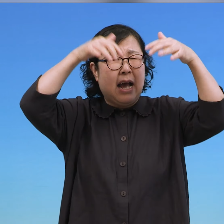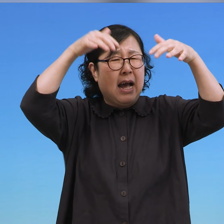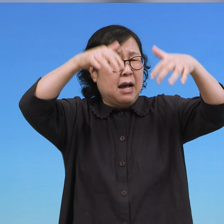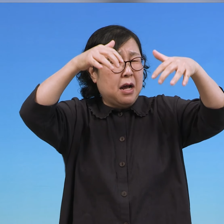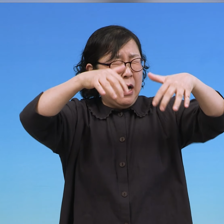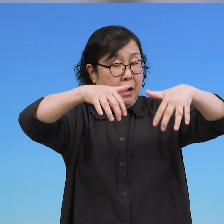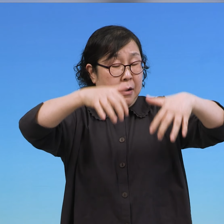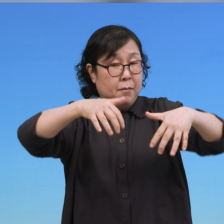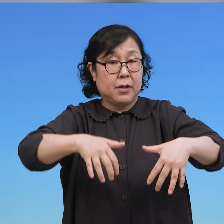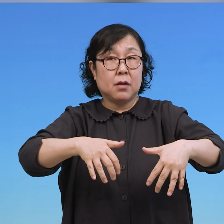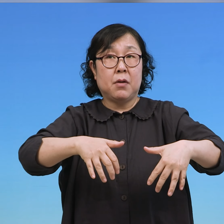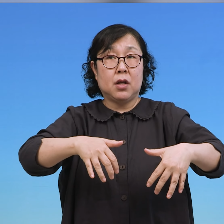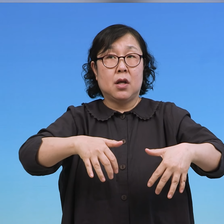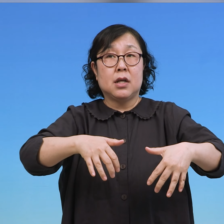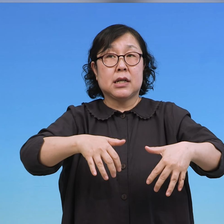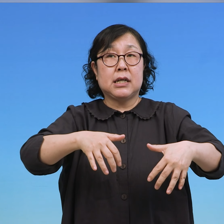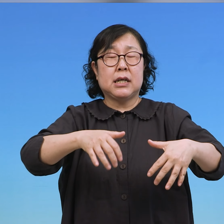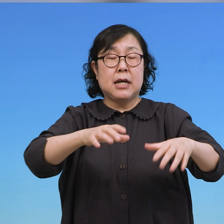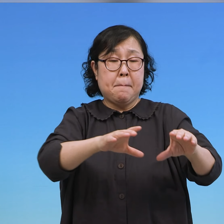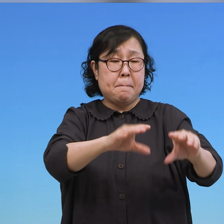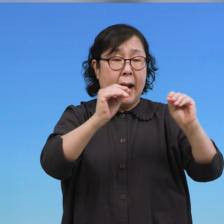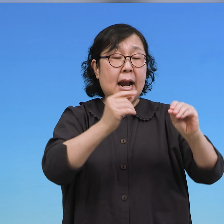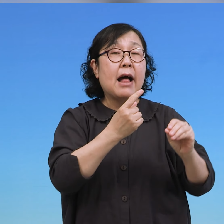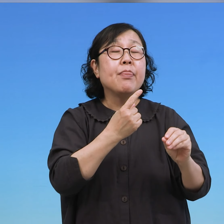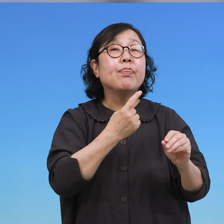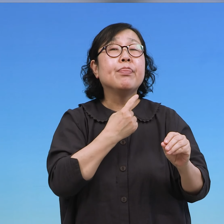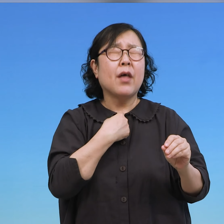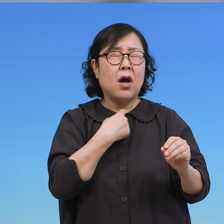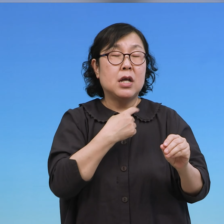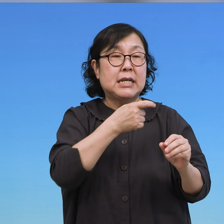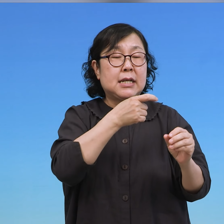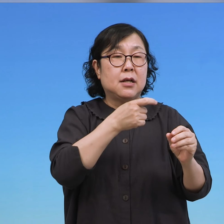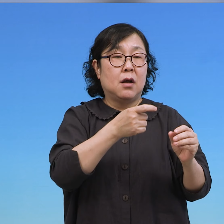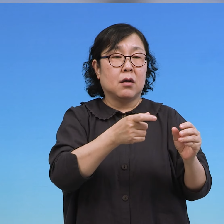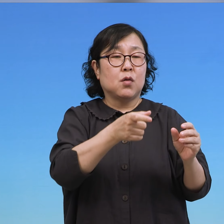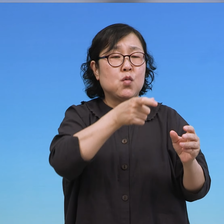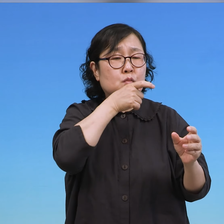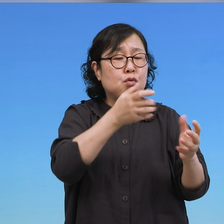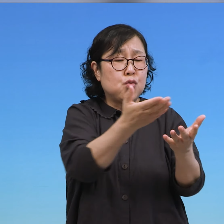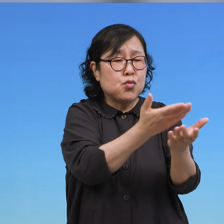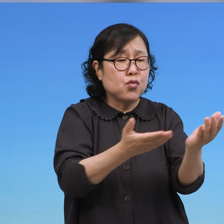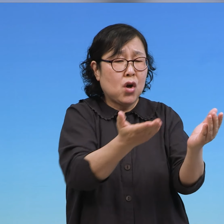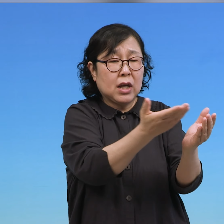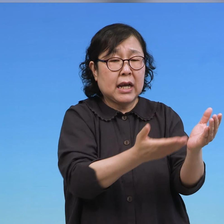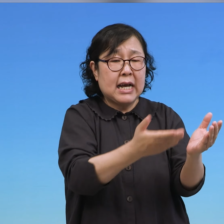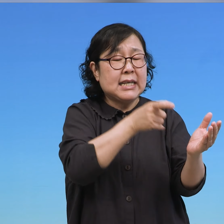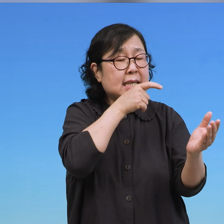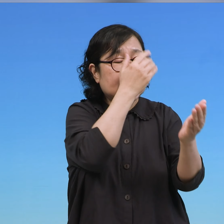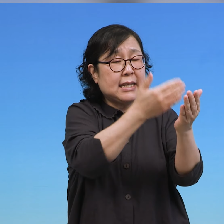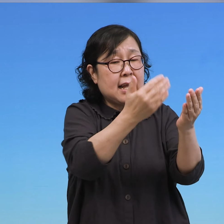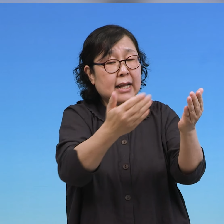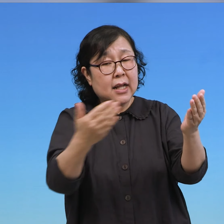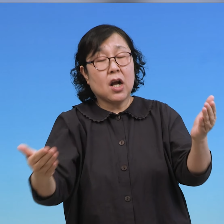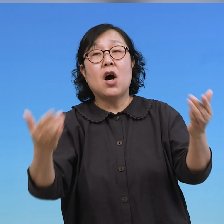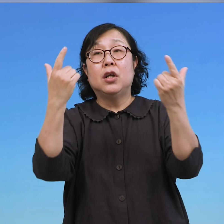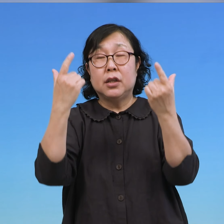시내가 물이 콸콸 흘러가듯이 한번 하나님 은혜가 그들에게 임하여져서 그들의 삶에도